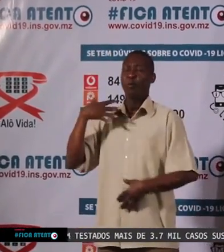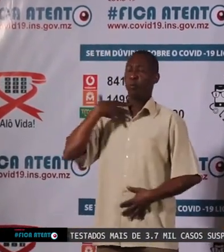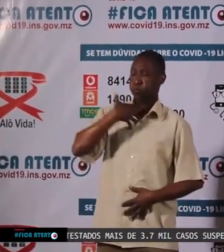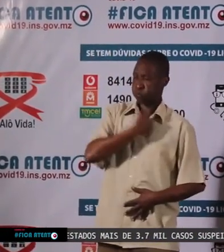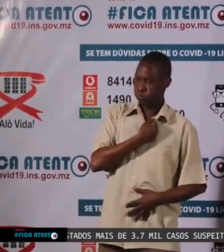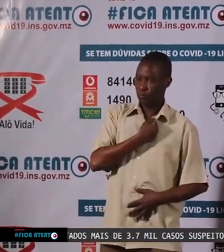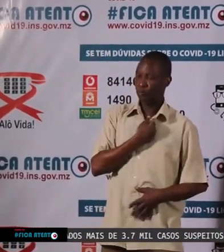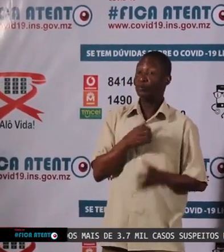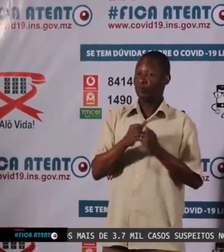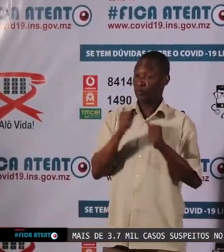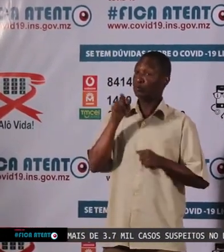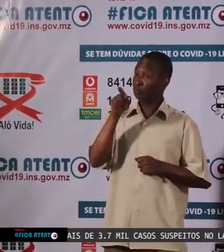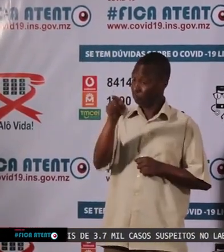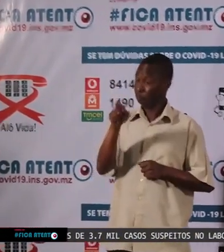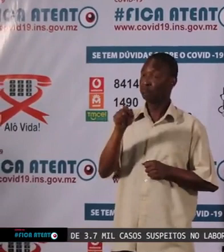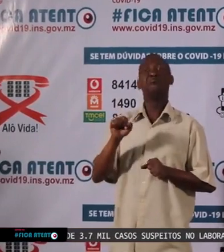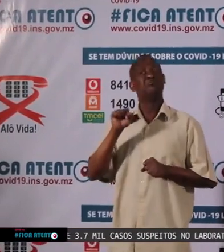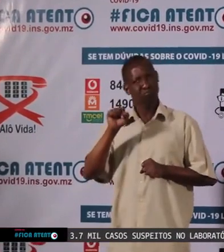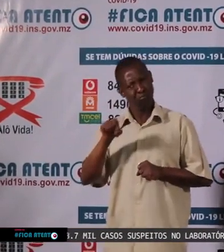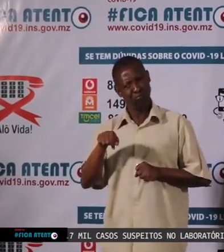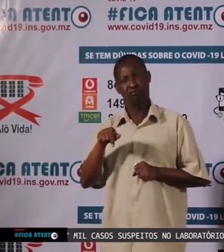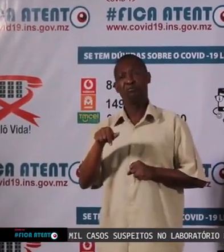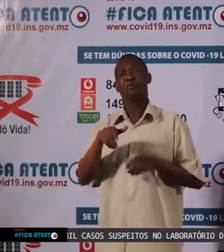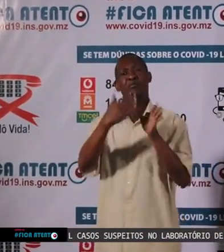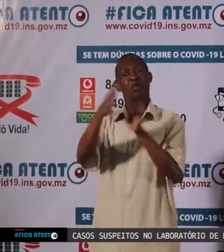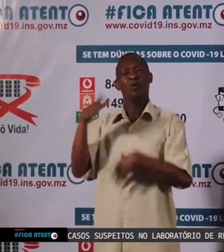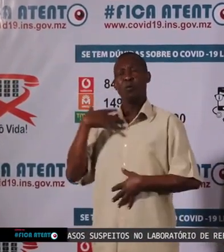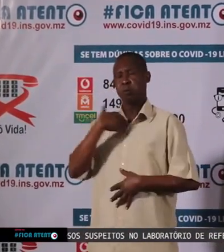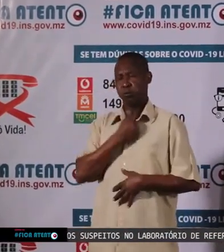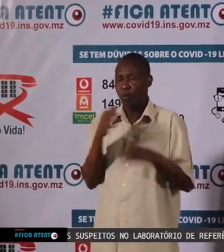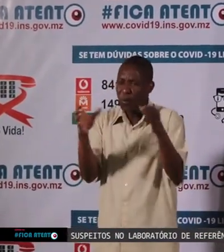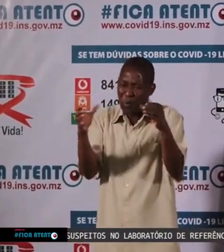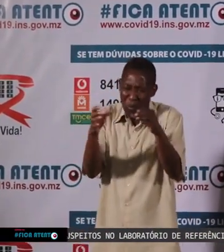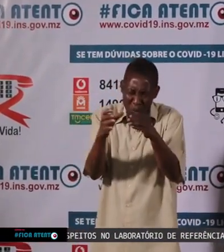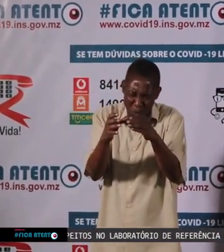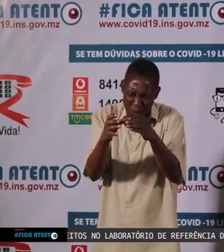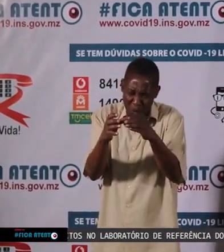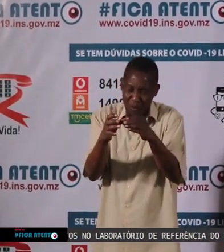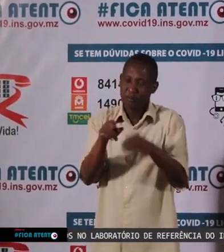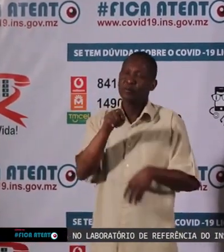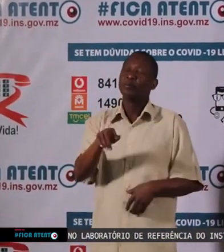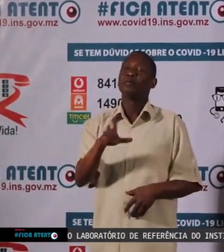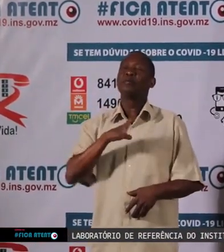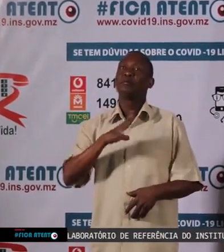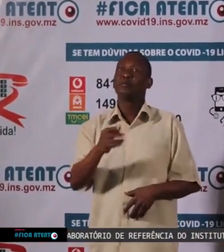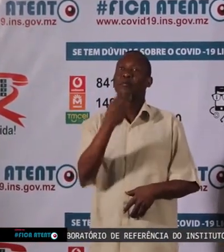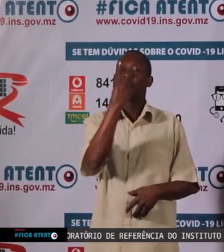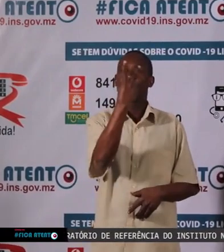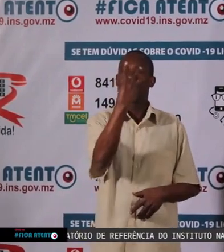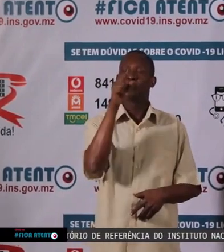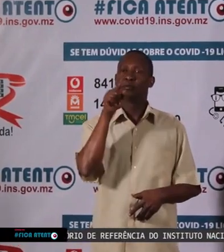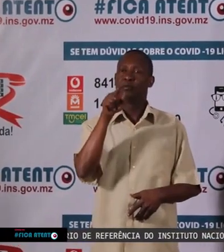de óbitos seja baixo, a África registra então um cumulativo de